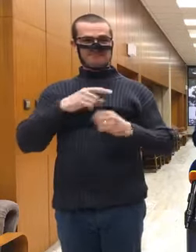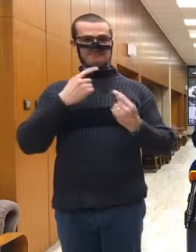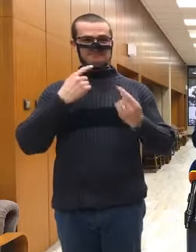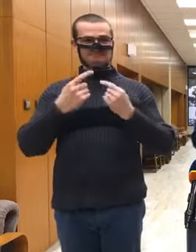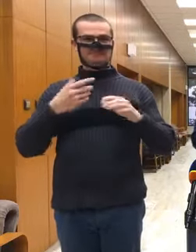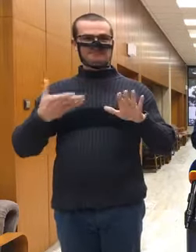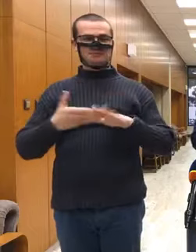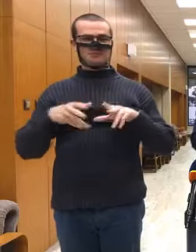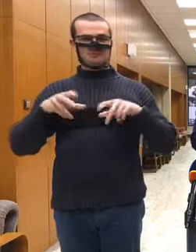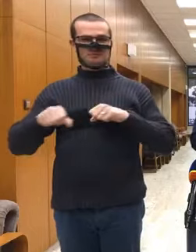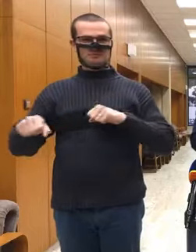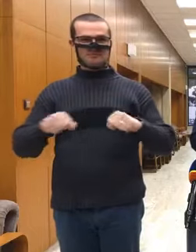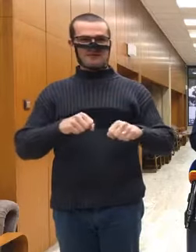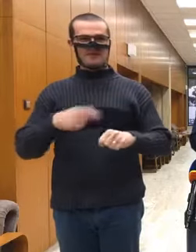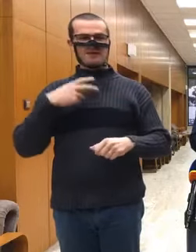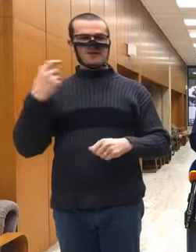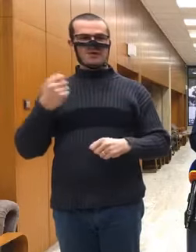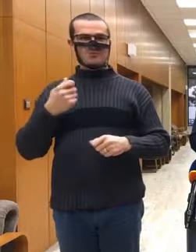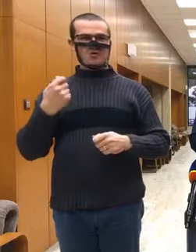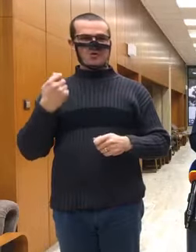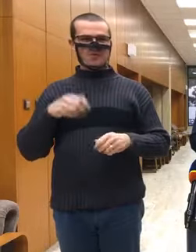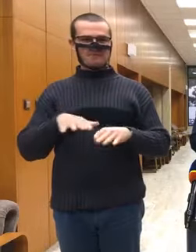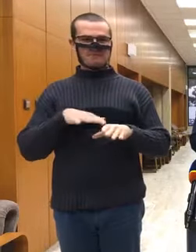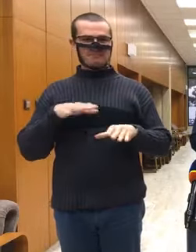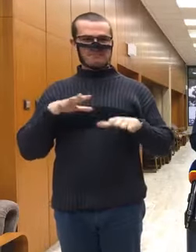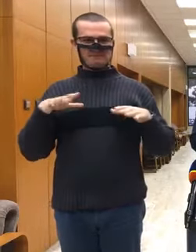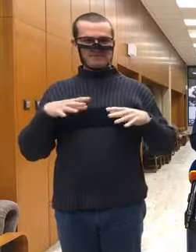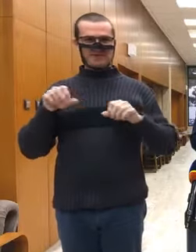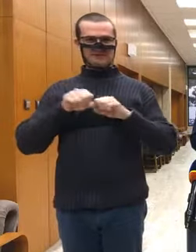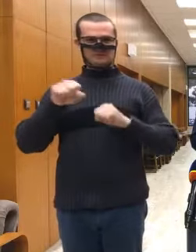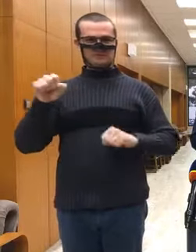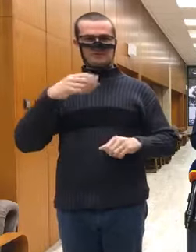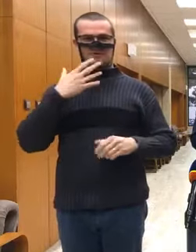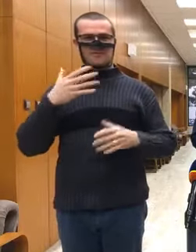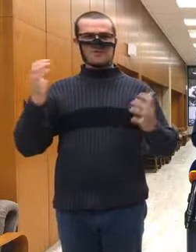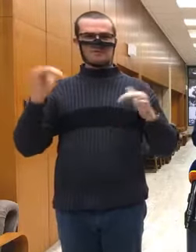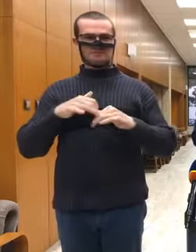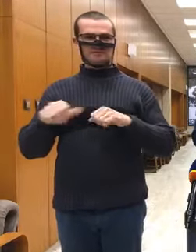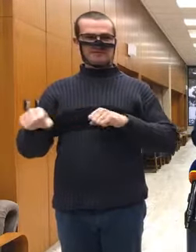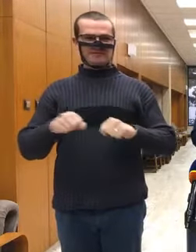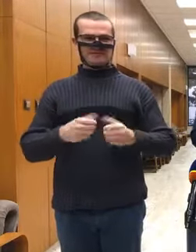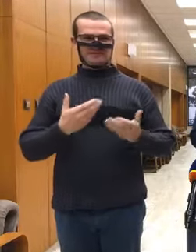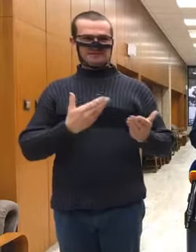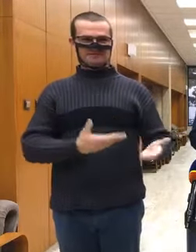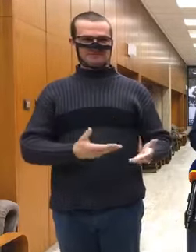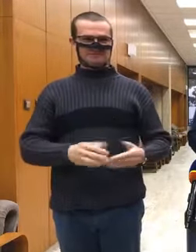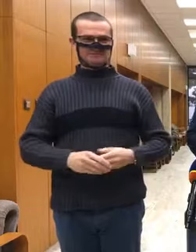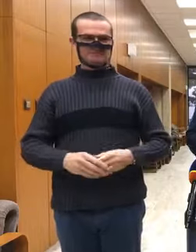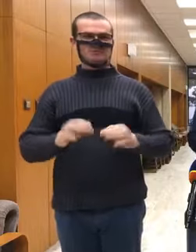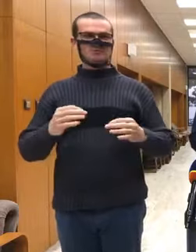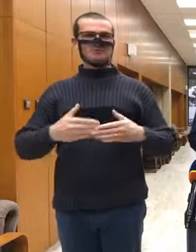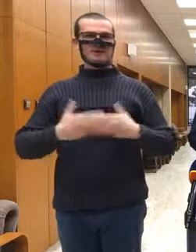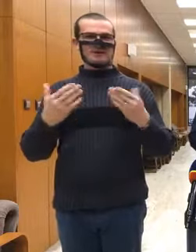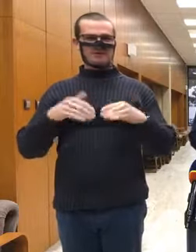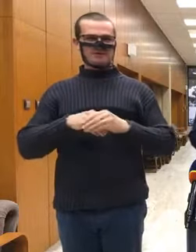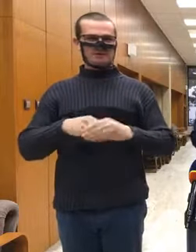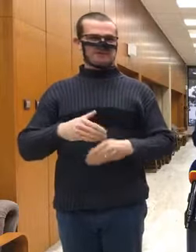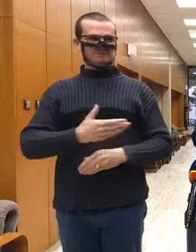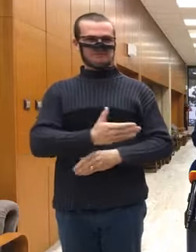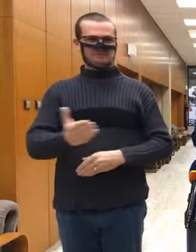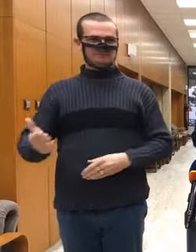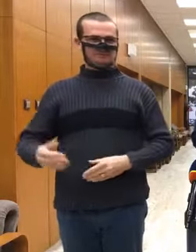predsedu vlády pre ekonomiku a ministra hospodárstva Richarda Sulika po zasadnutí vlády. Nech sa páči. Dobre, áno, prajem.